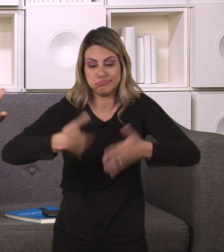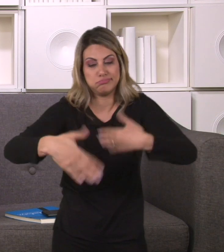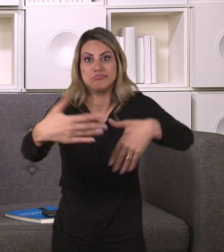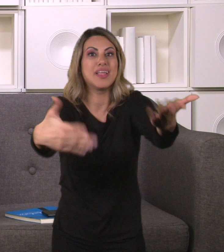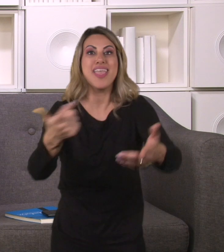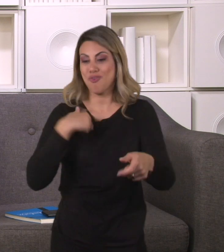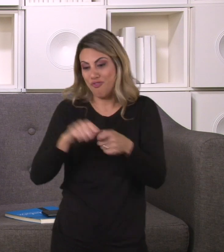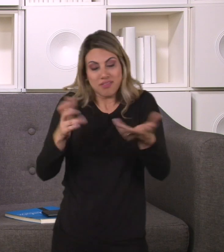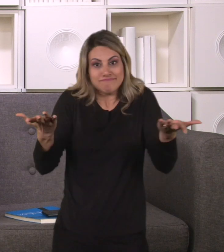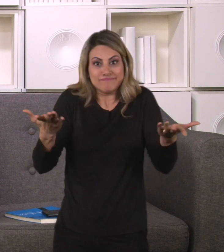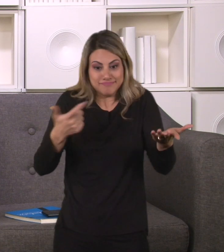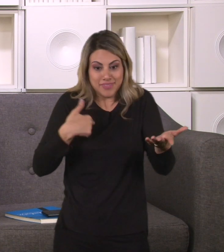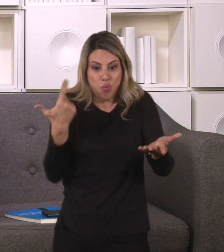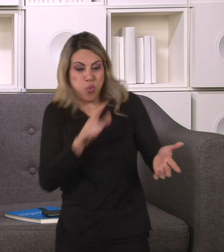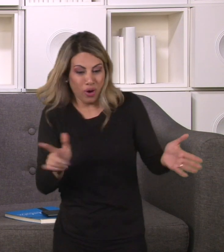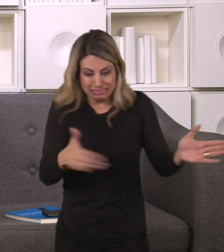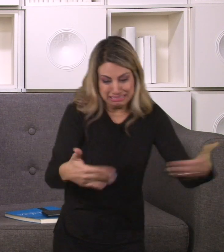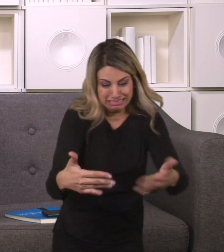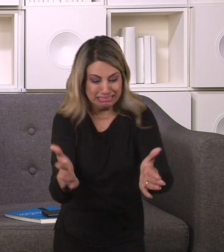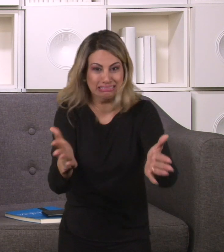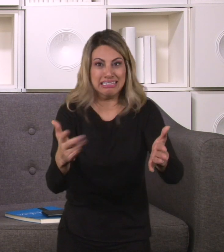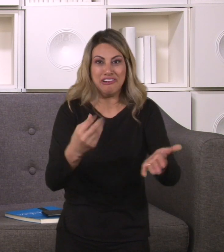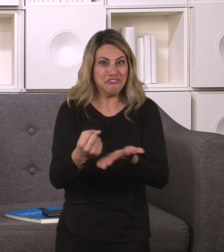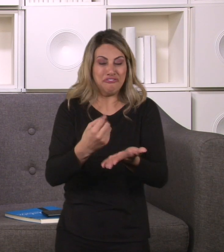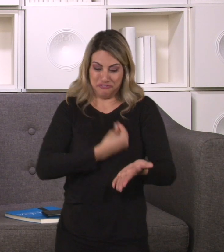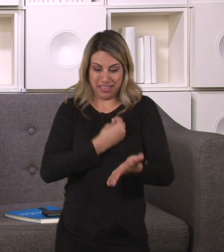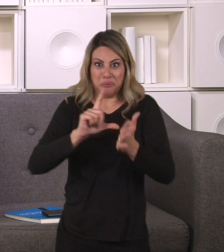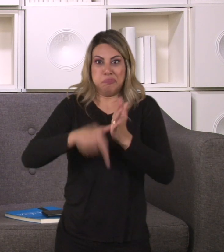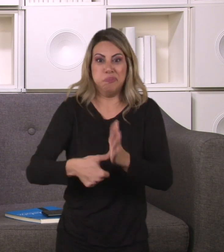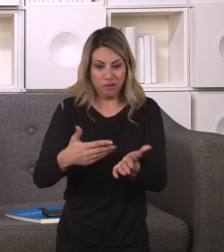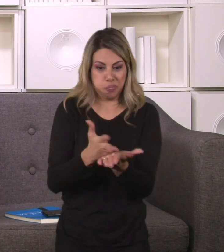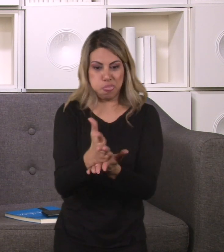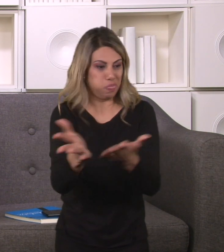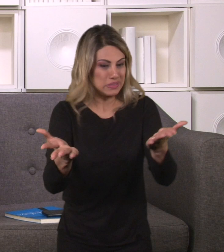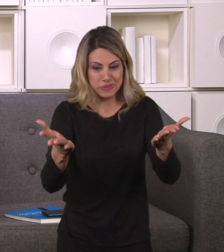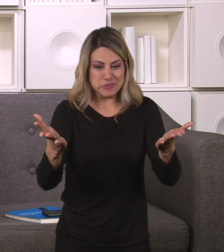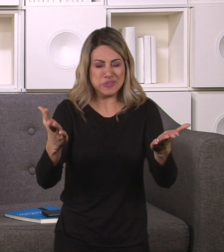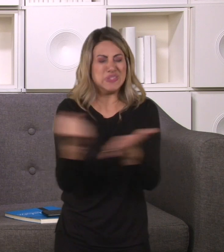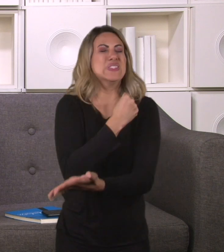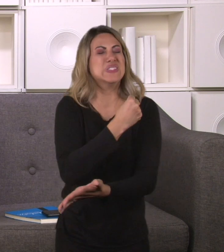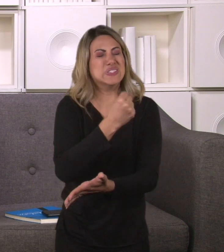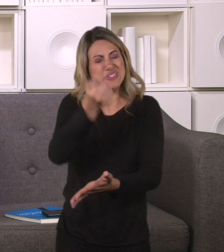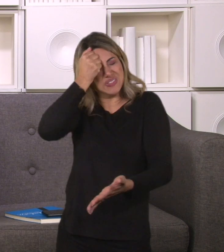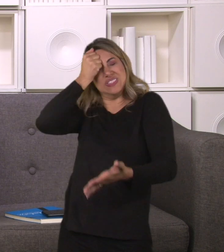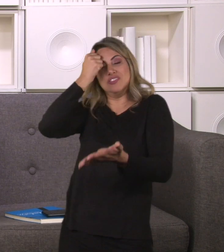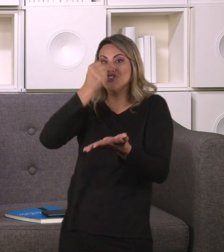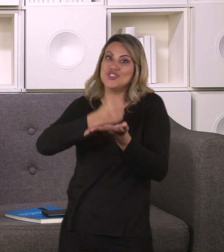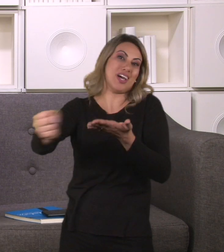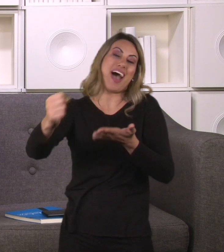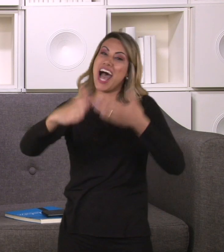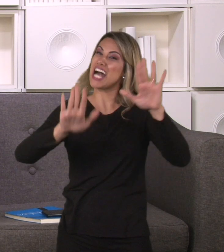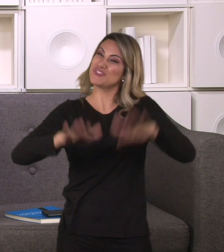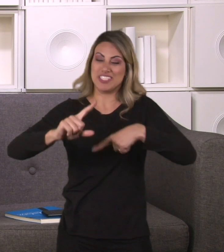fazer nada. A vida andou de um jeito que não era nossa vontade. E a gente não